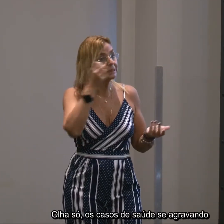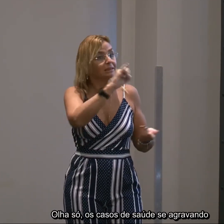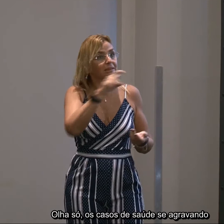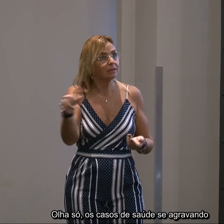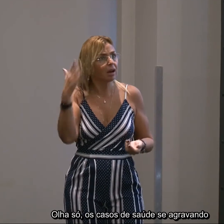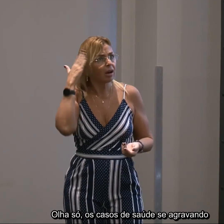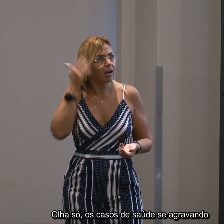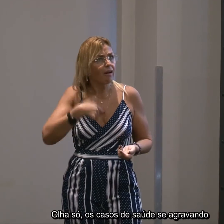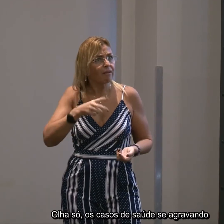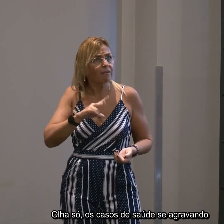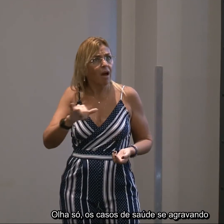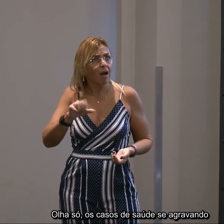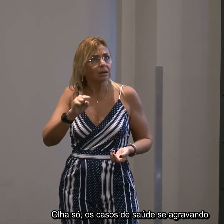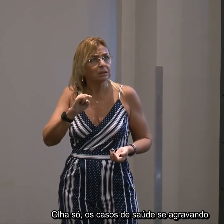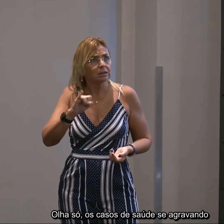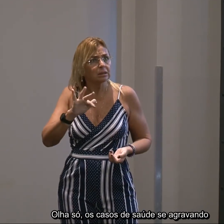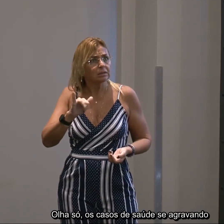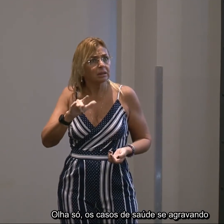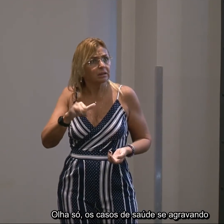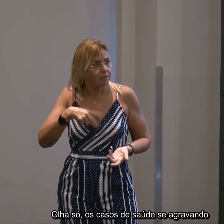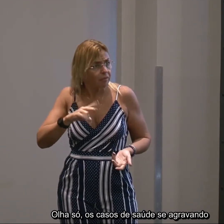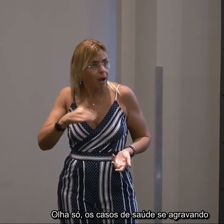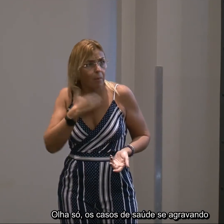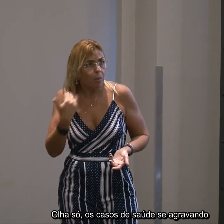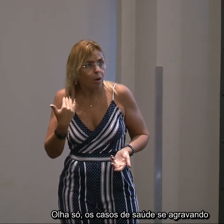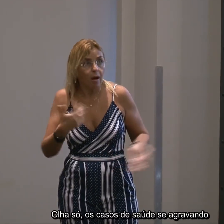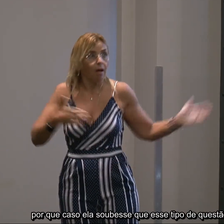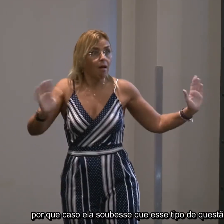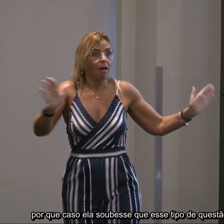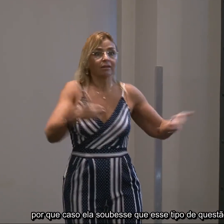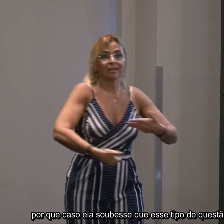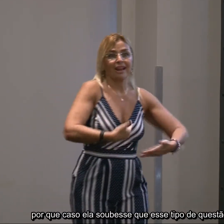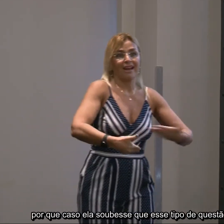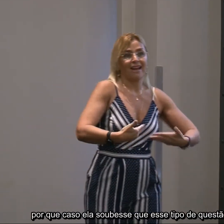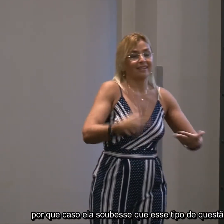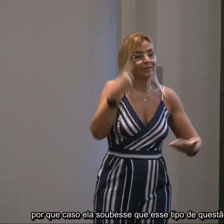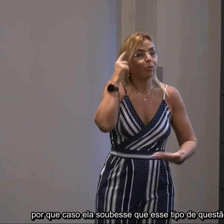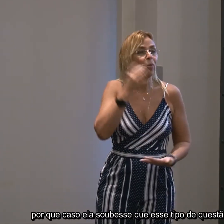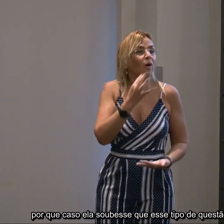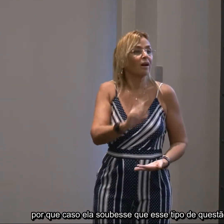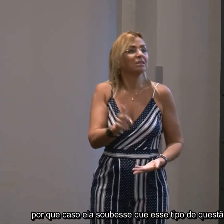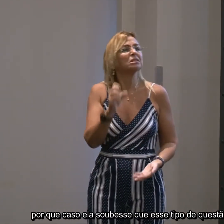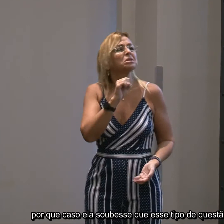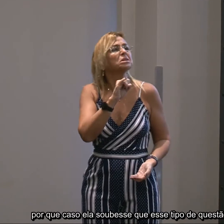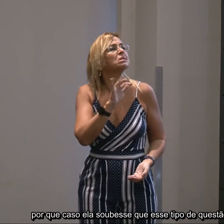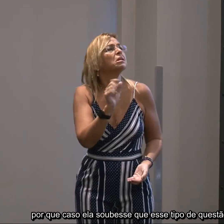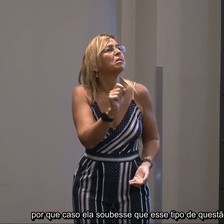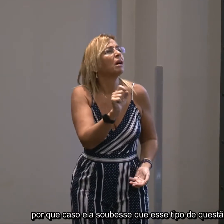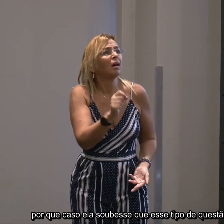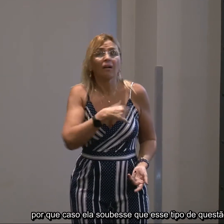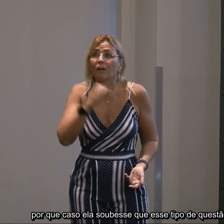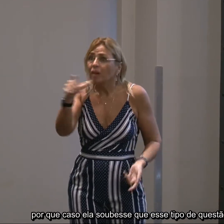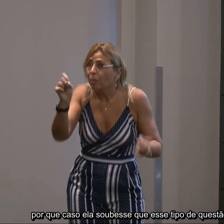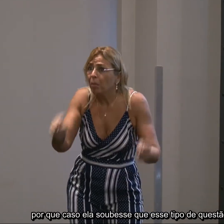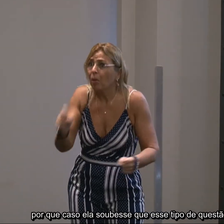olha só, os casos de saúde se agravando, porque caso ela soubesse que esse tipo de questão